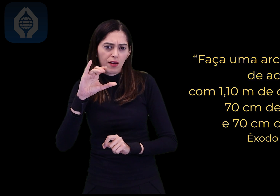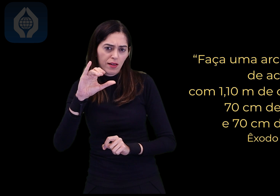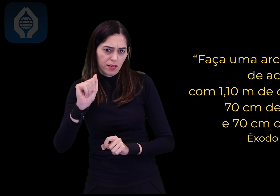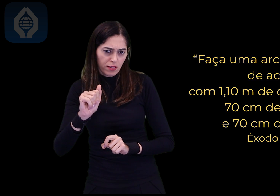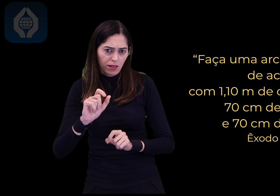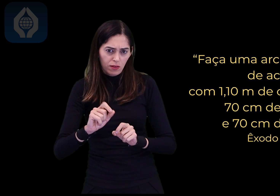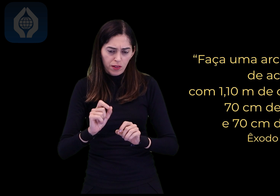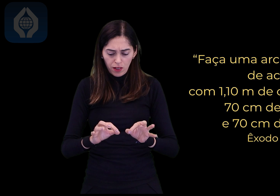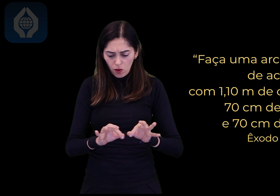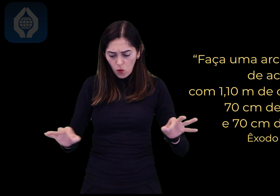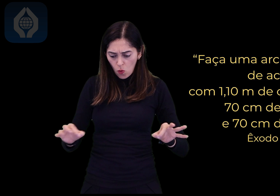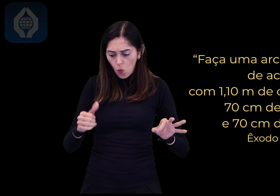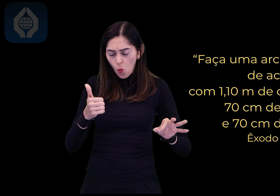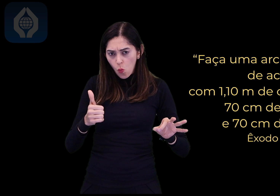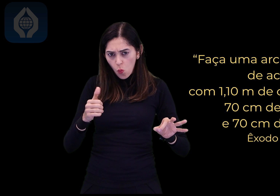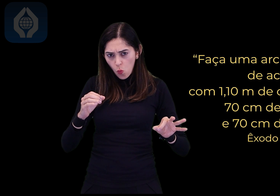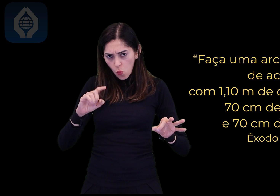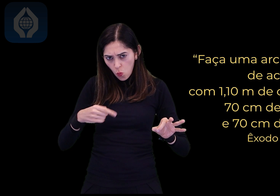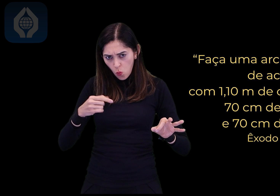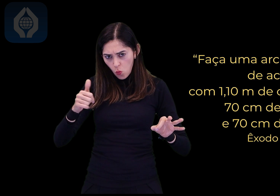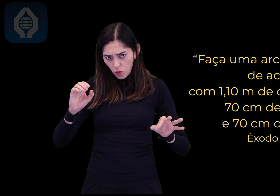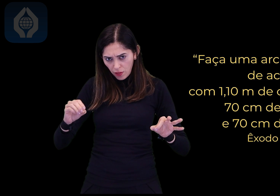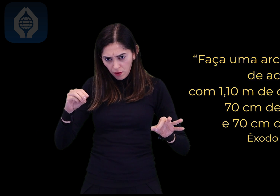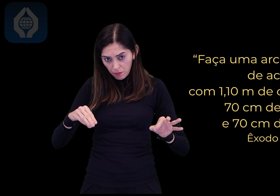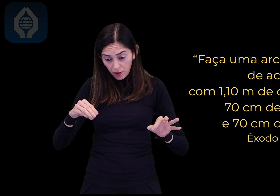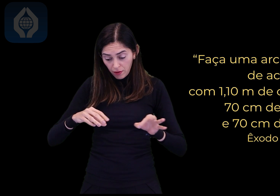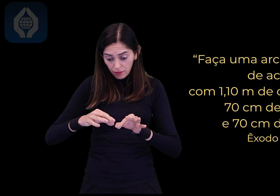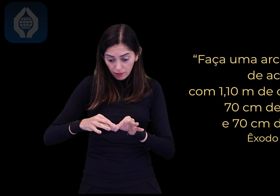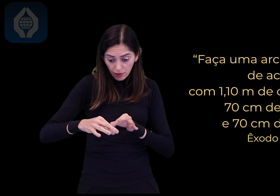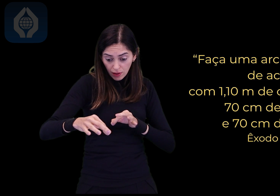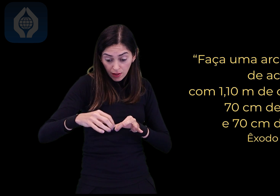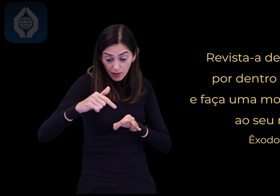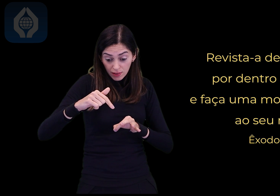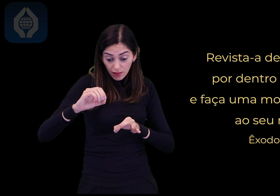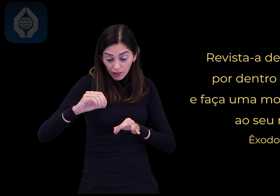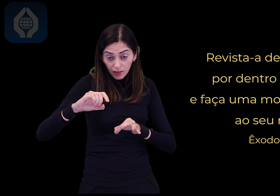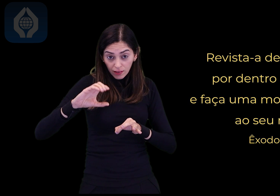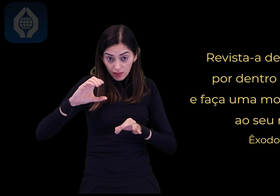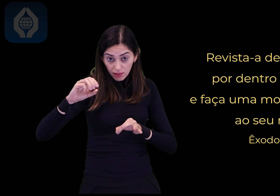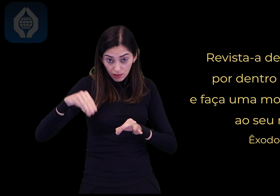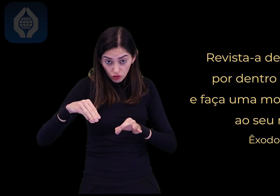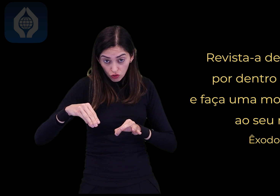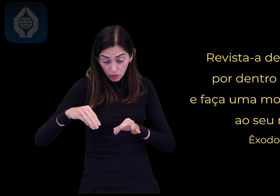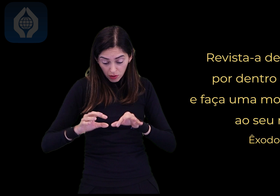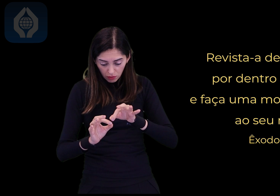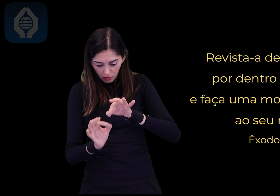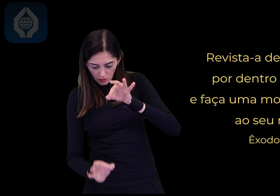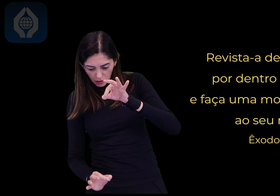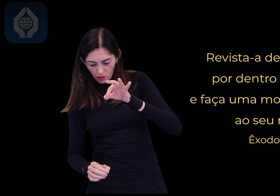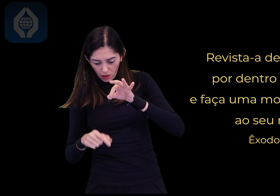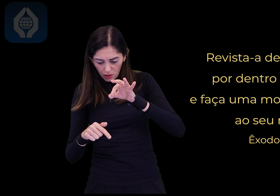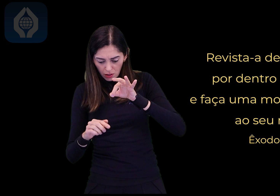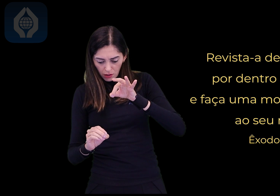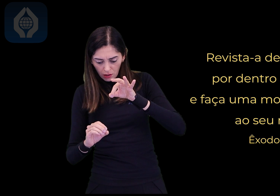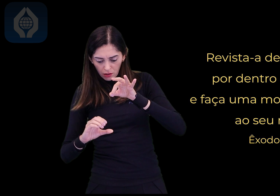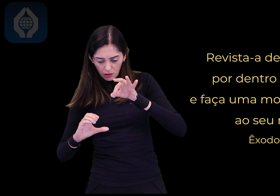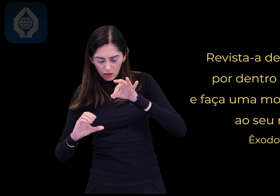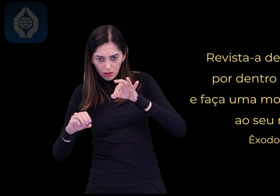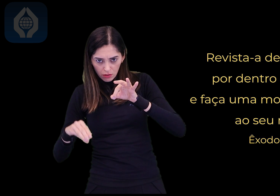centímetros de largura e 70 centímetros de altura. Revista de ouro puro por dentro e por fora e faça